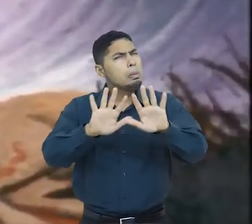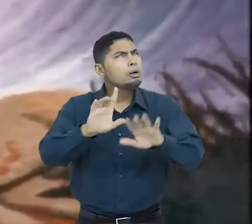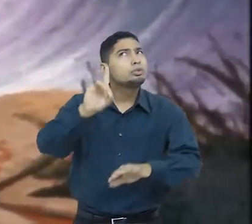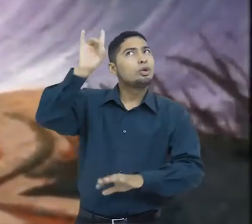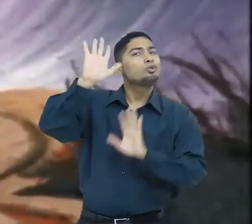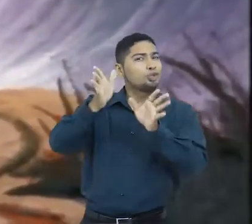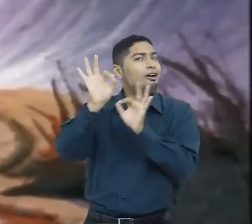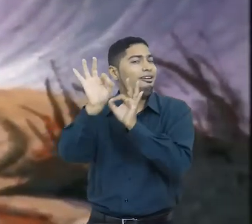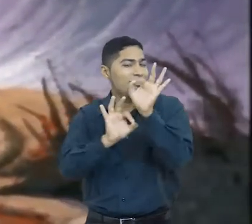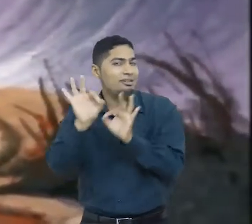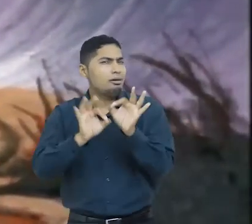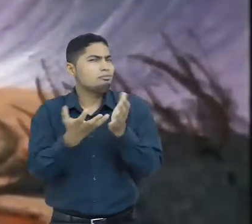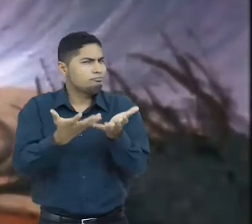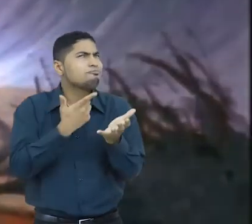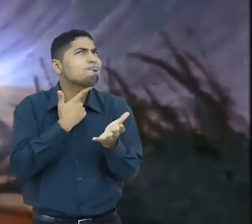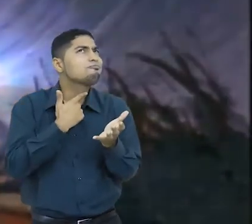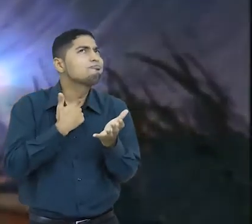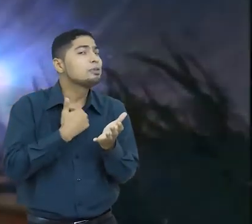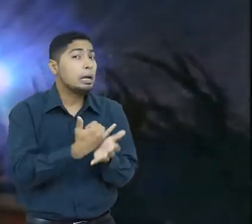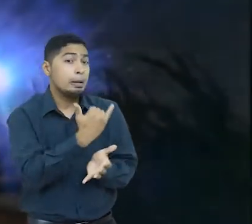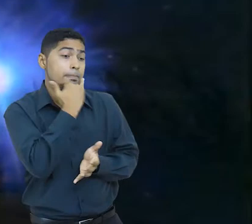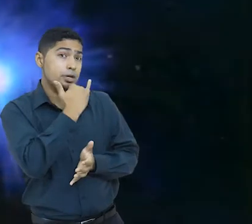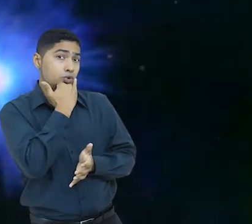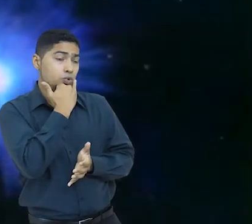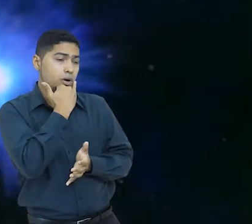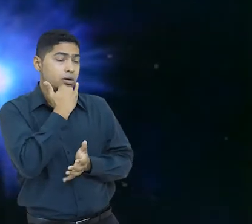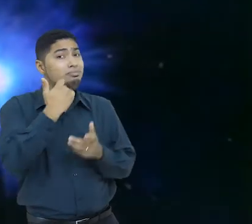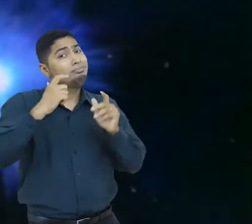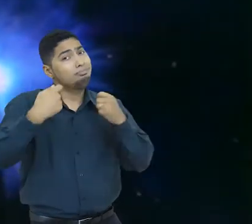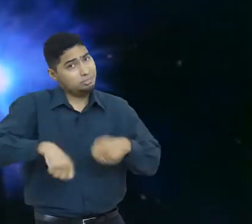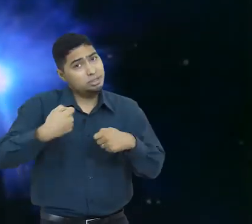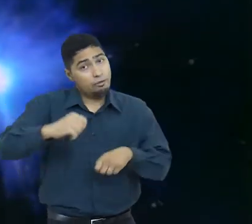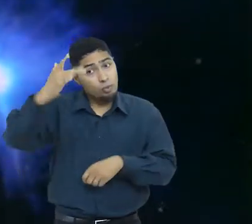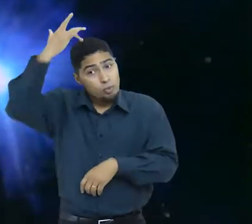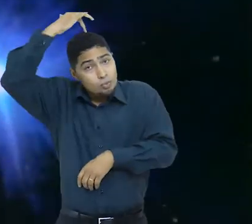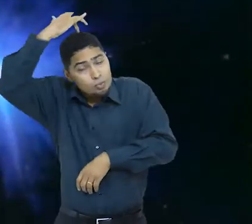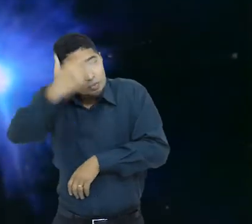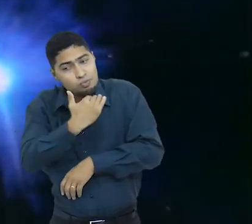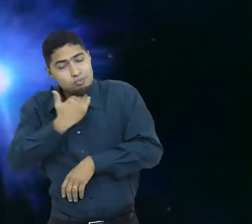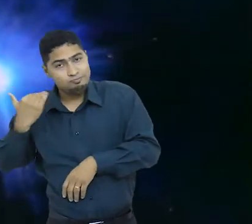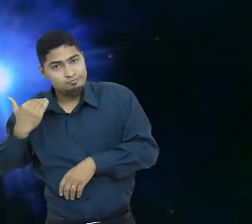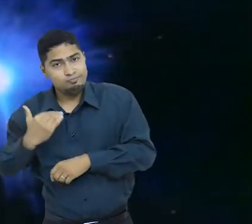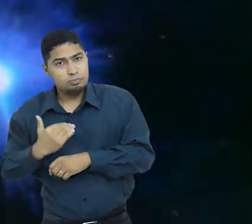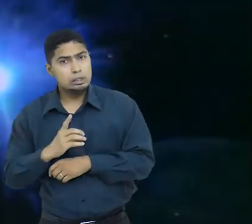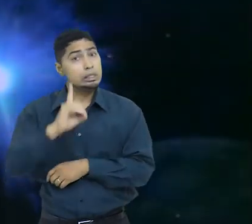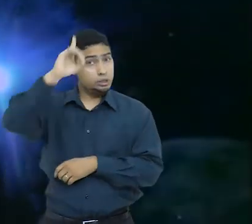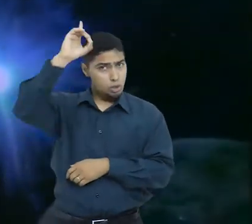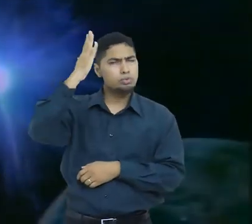Mas Deus já tinha planejado perdoar a desobediência humana com a morte de um inocente. Ele sabia que